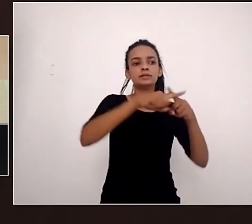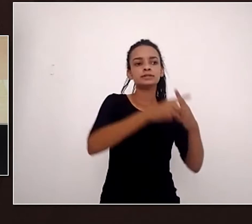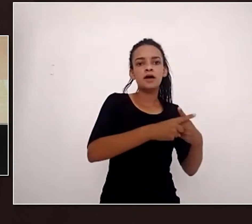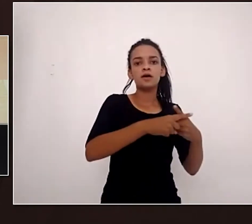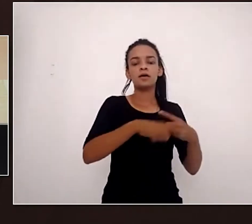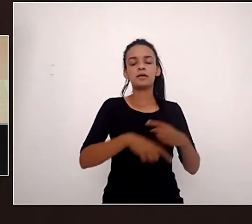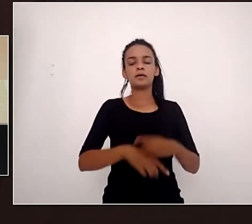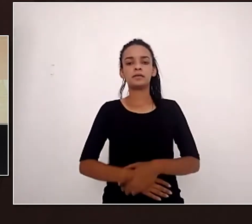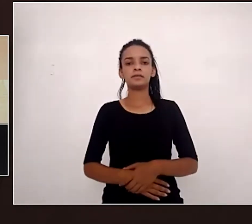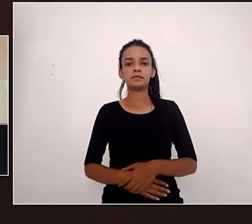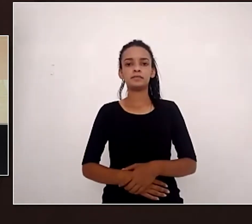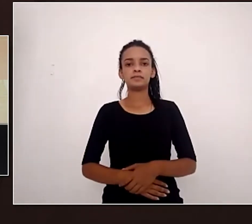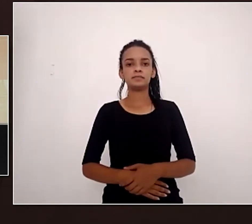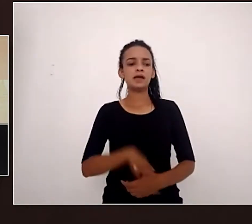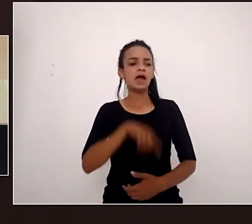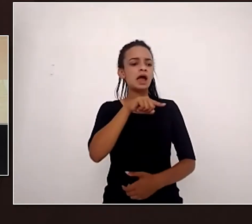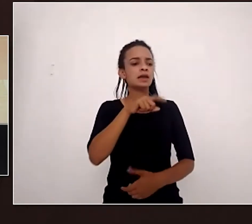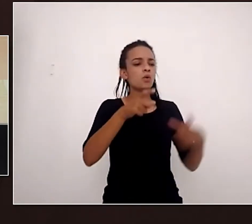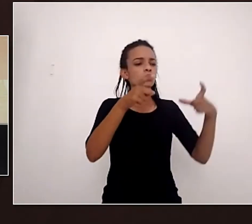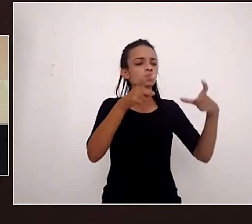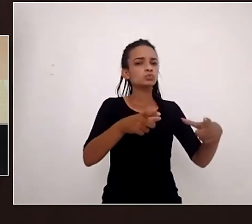um ponto central, né,